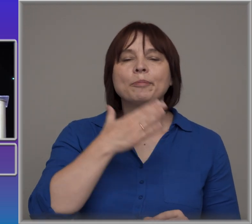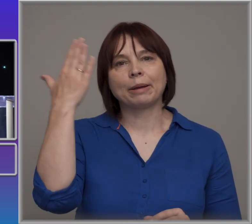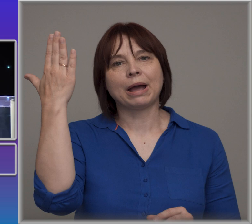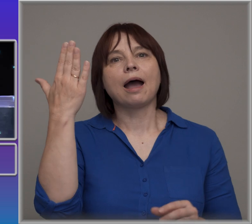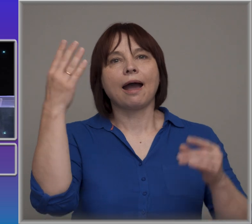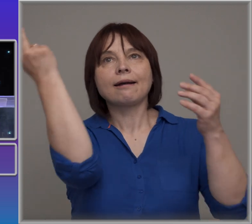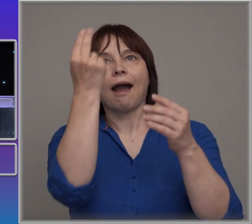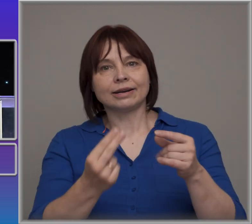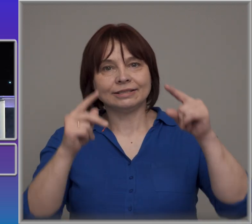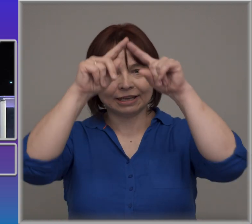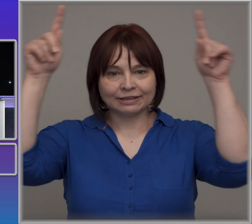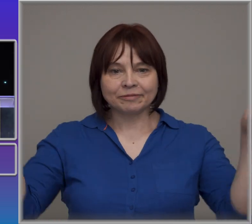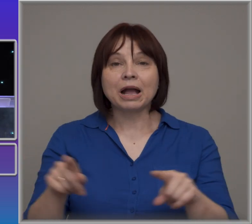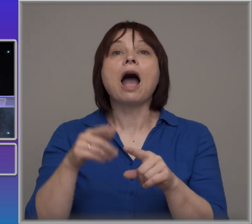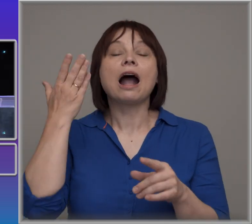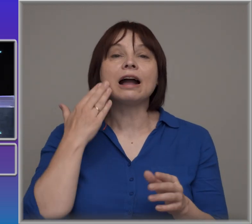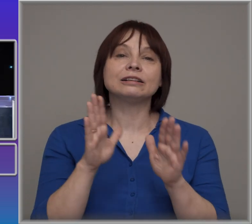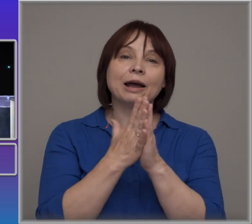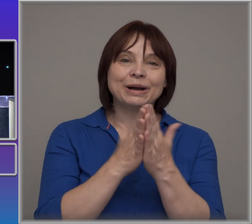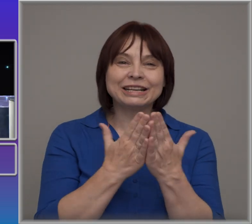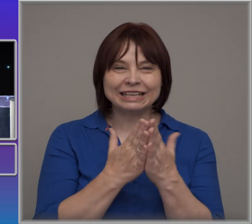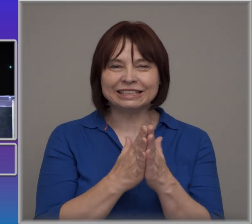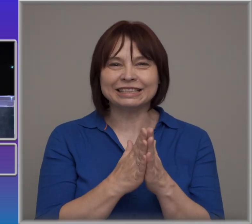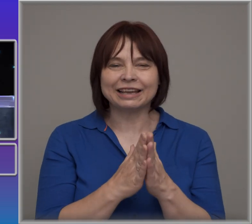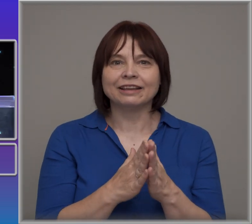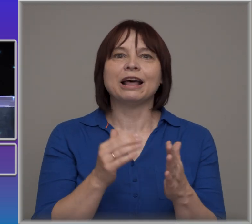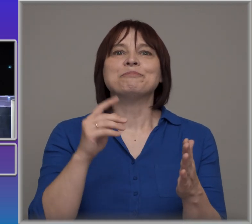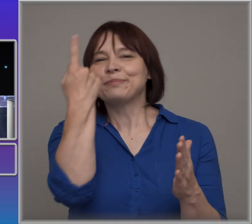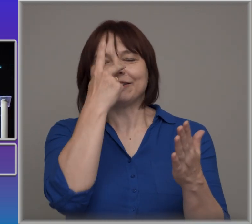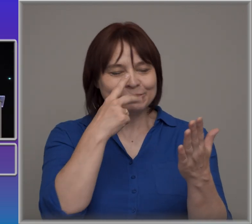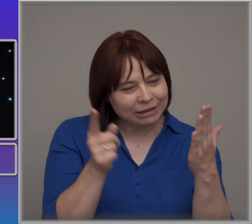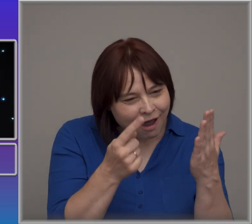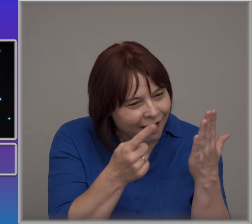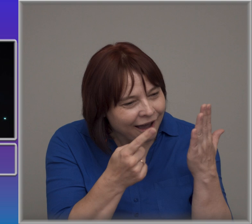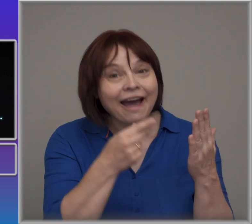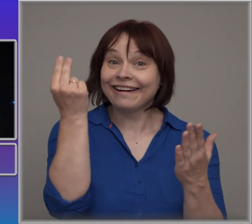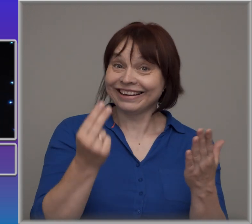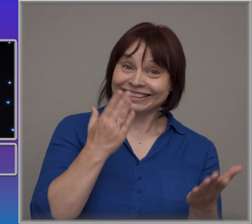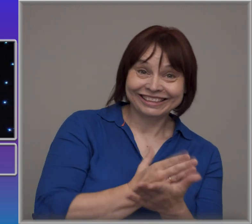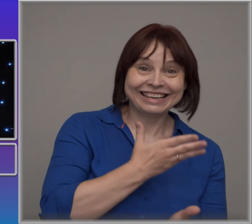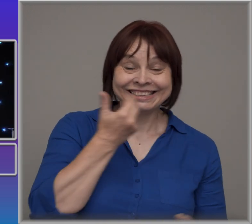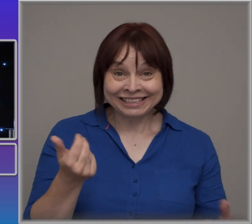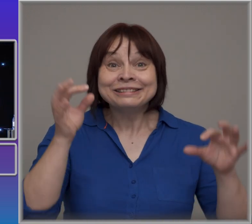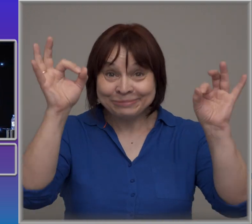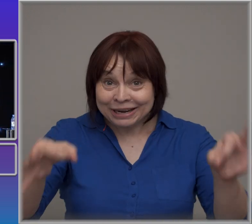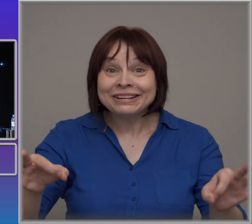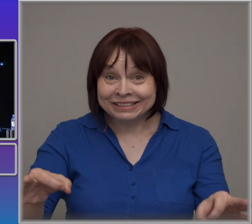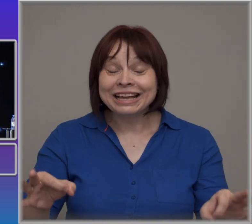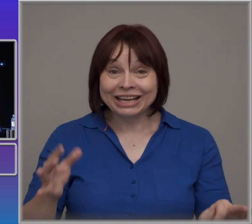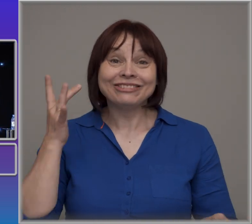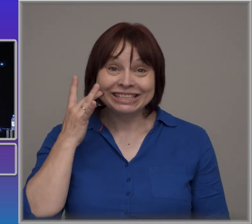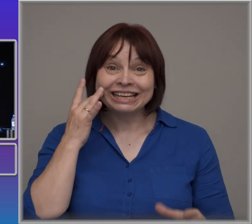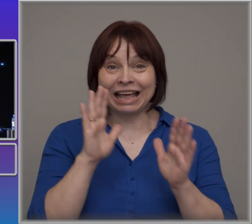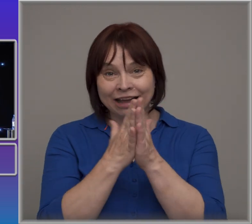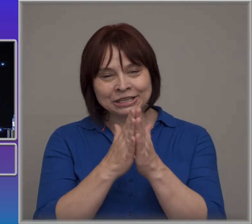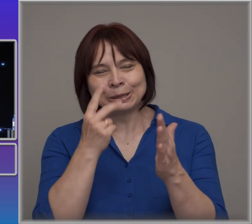сегодня будем говорить о работе, мы сегодня затронем эту тему. Итак, также давайте следующий слайд.